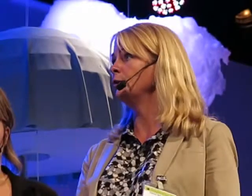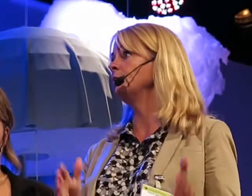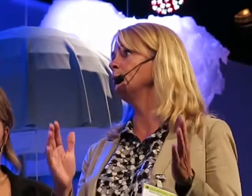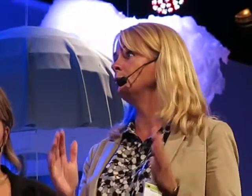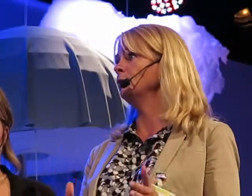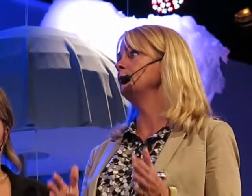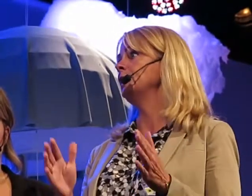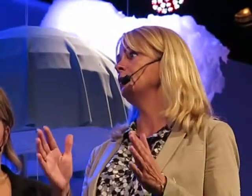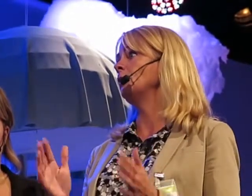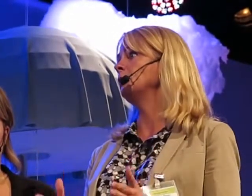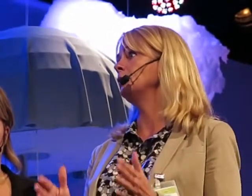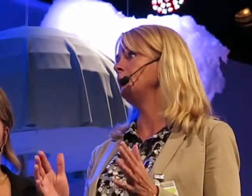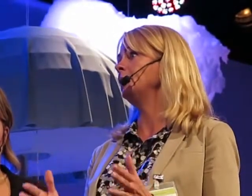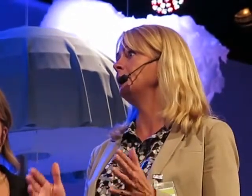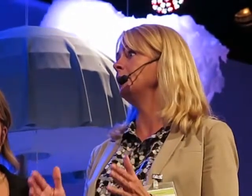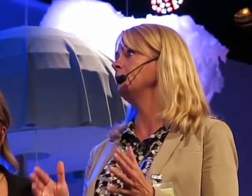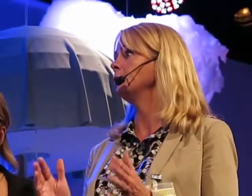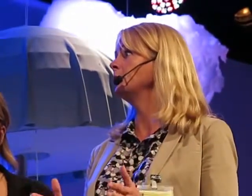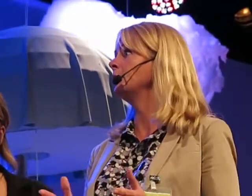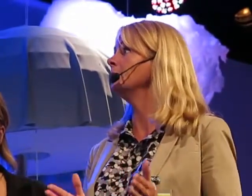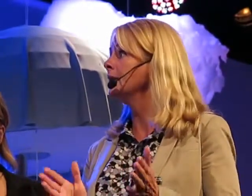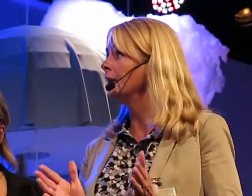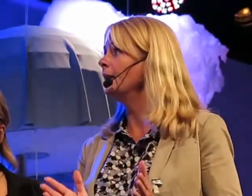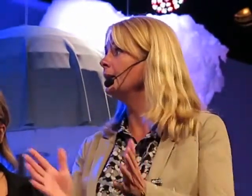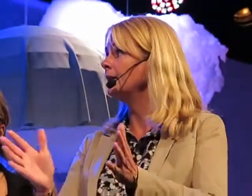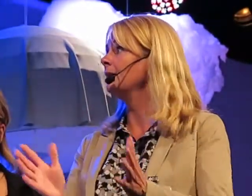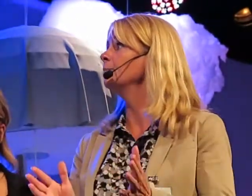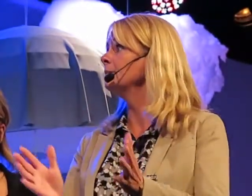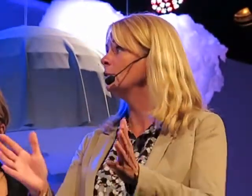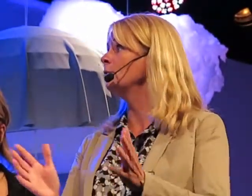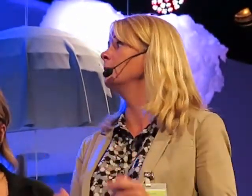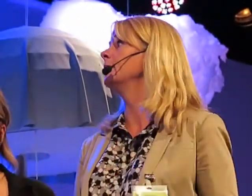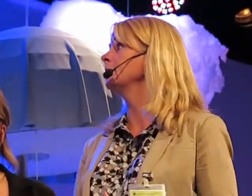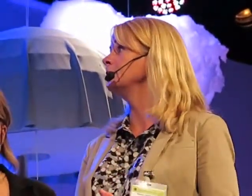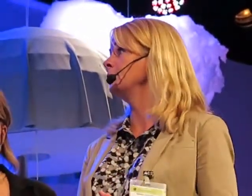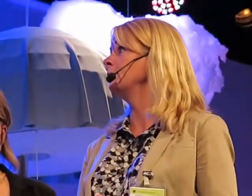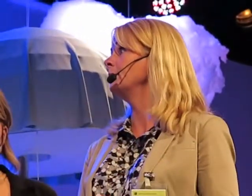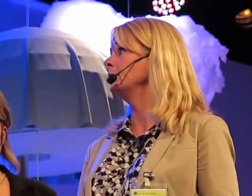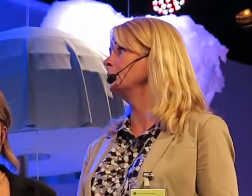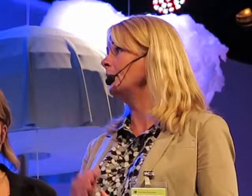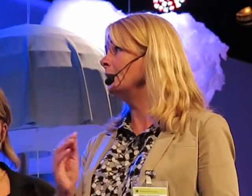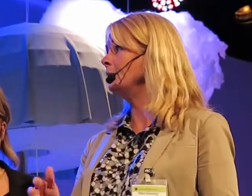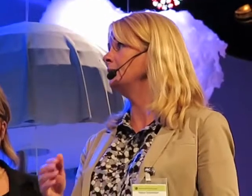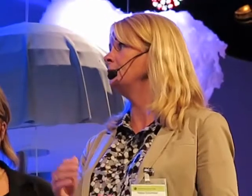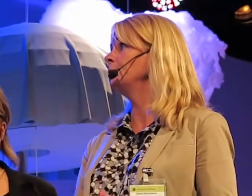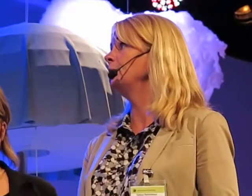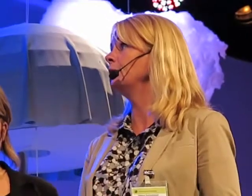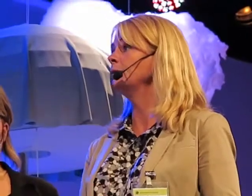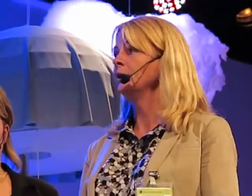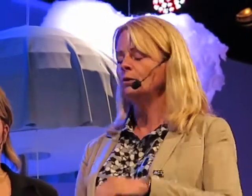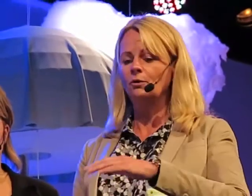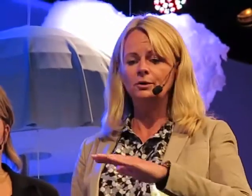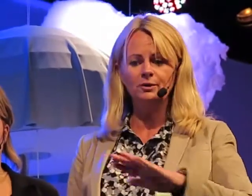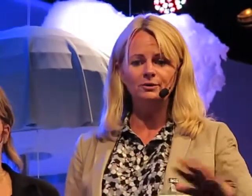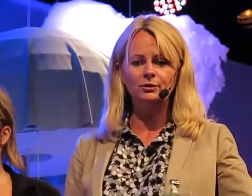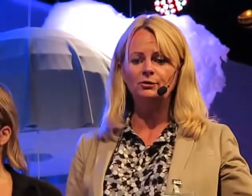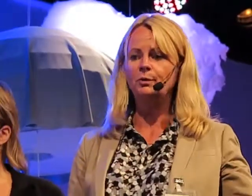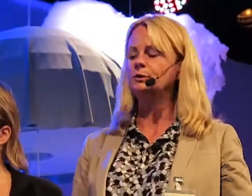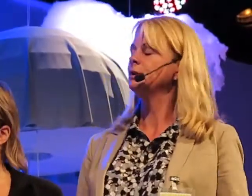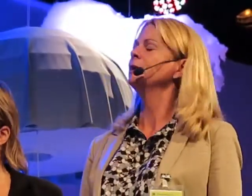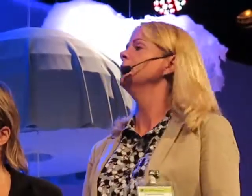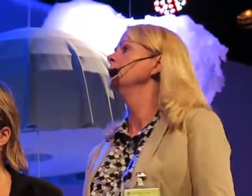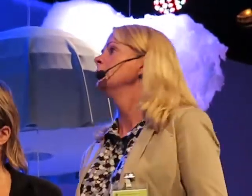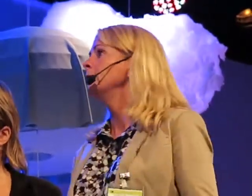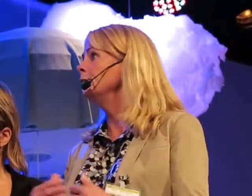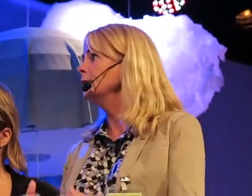då måste vi på något sätt ha spelregler som gör att alla kommer att köpa det som är bättre för miljön och